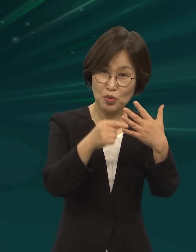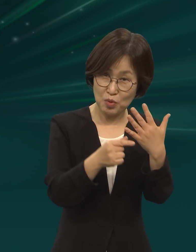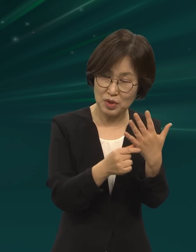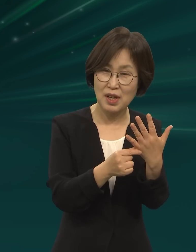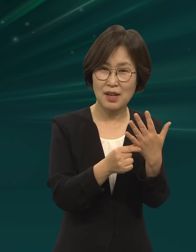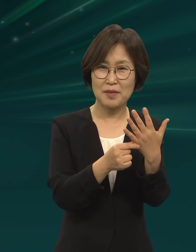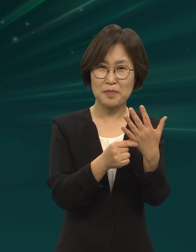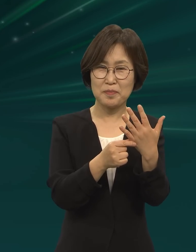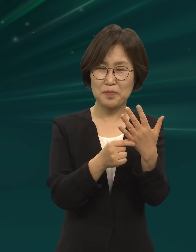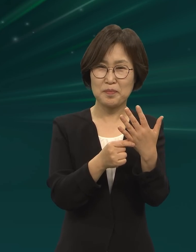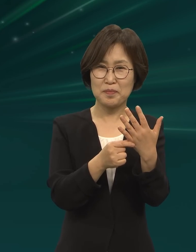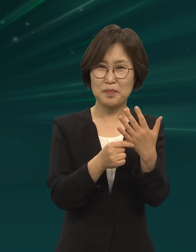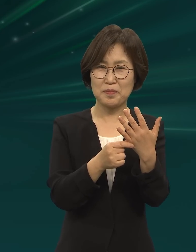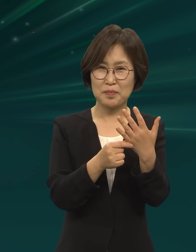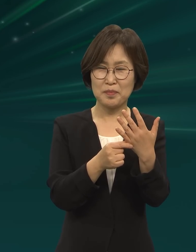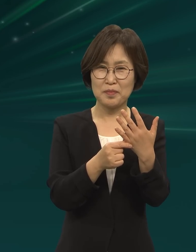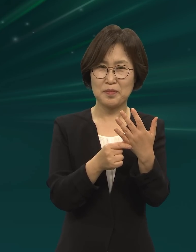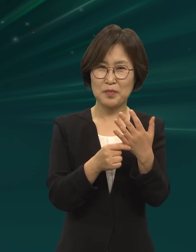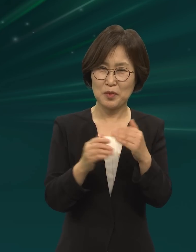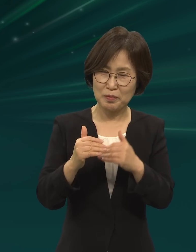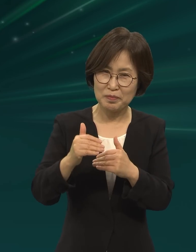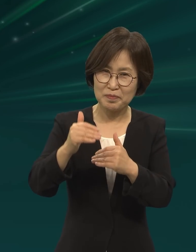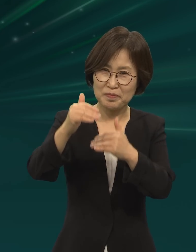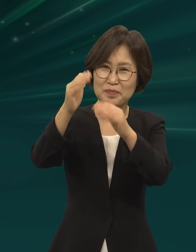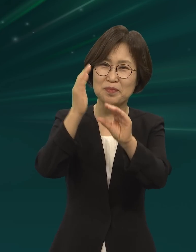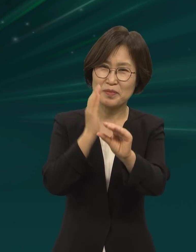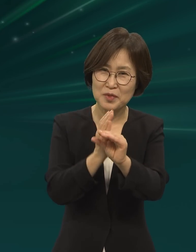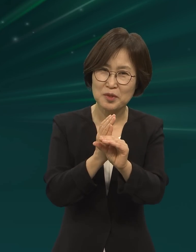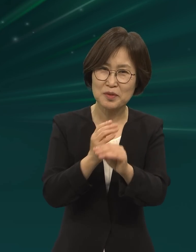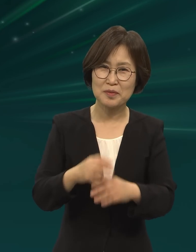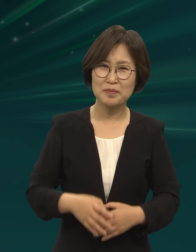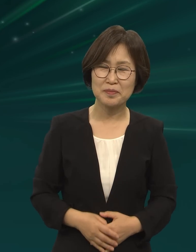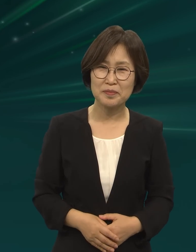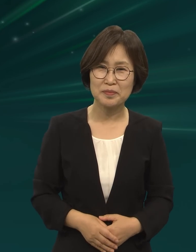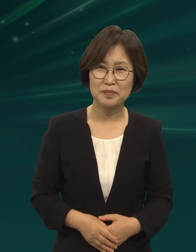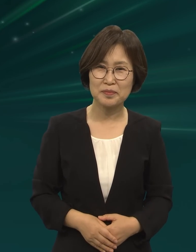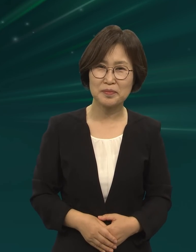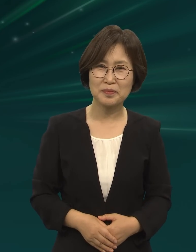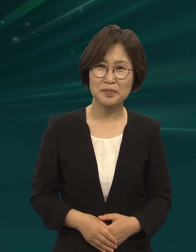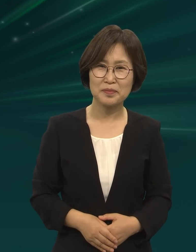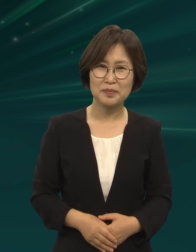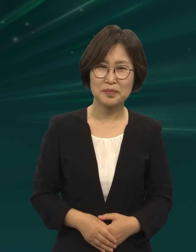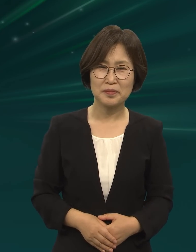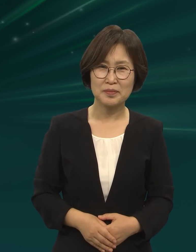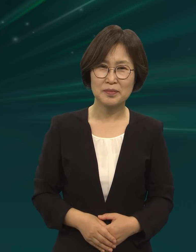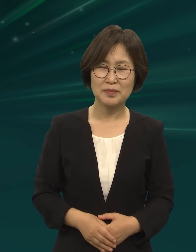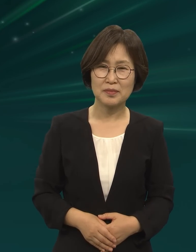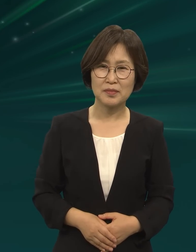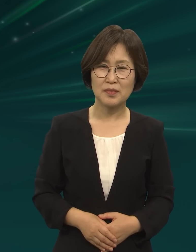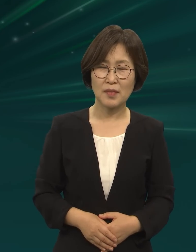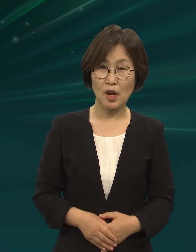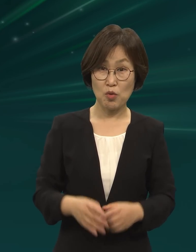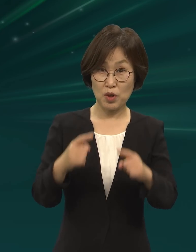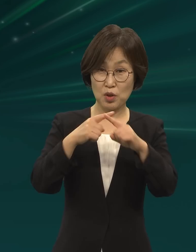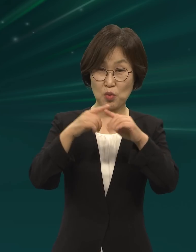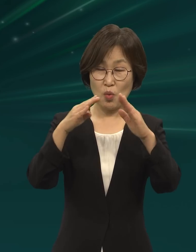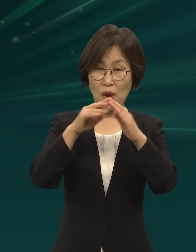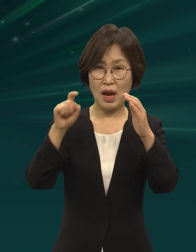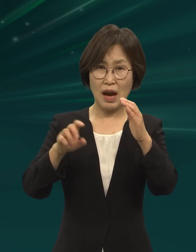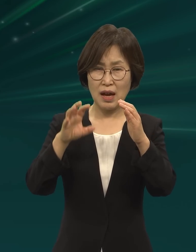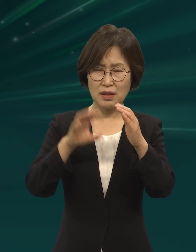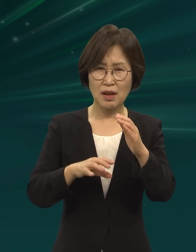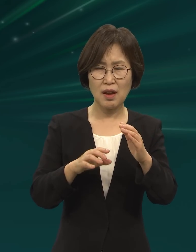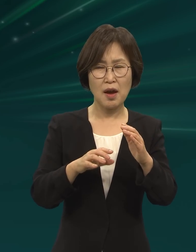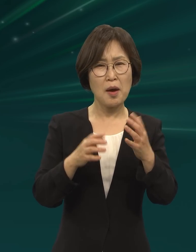시작했습니다. 우리 교회에 많은 주님의 역사도 있었습니다.